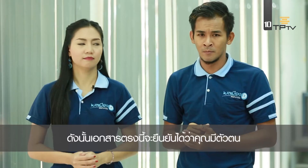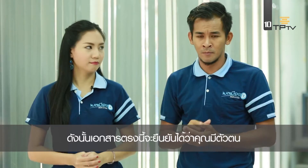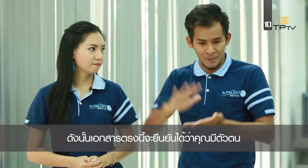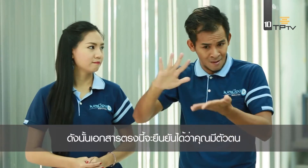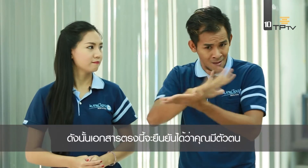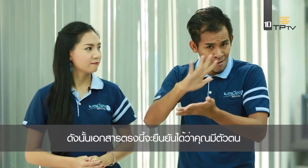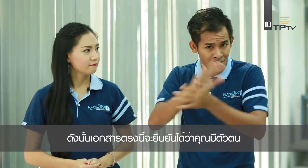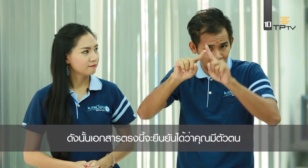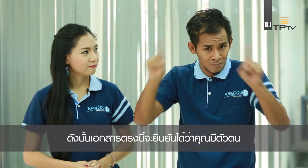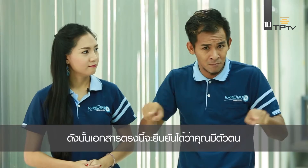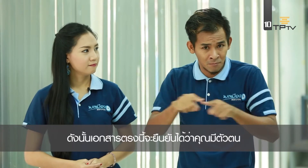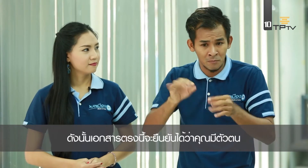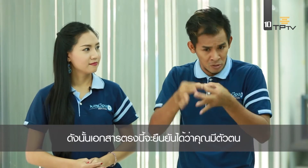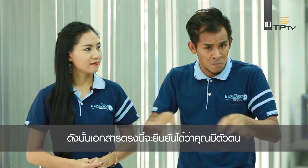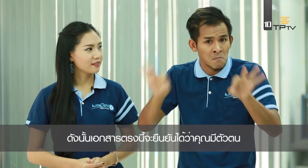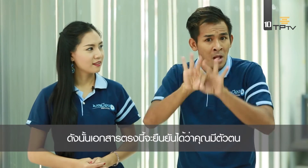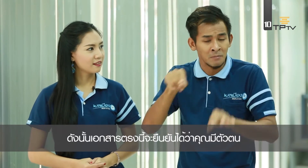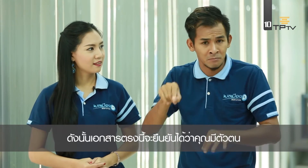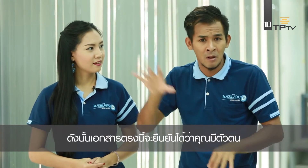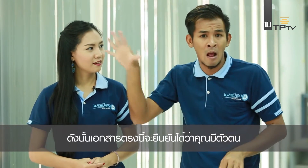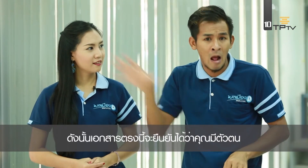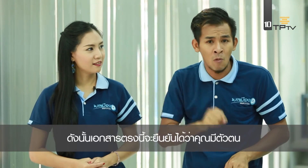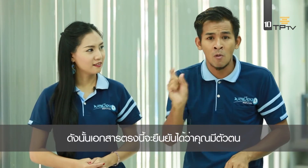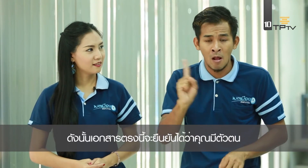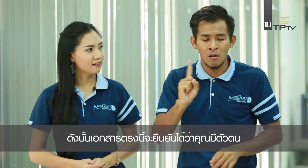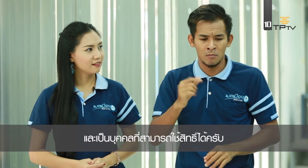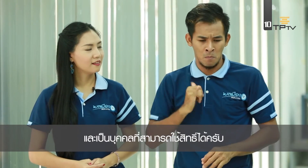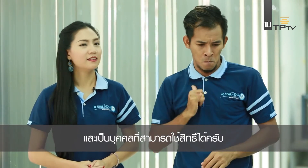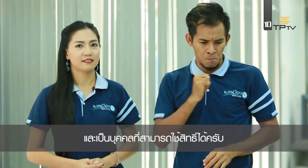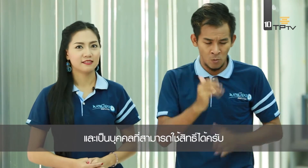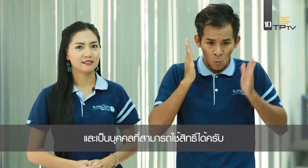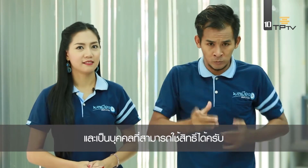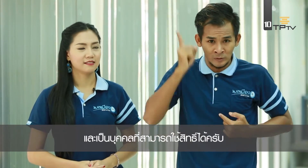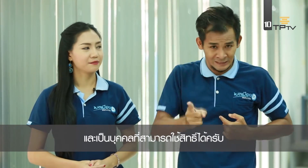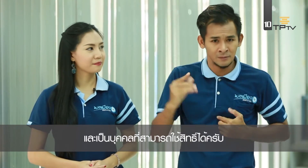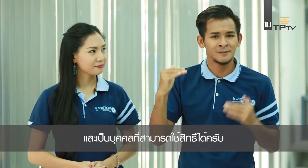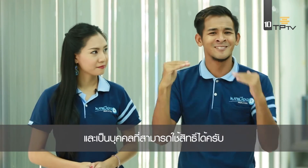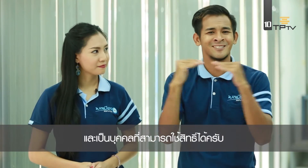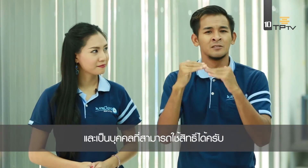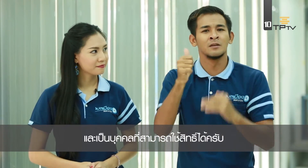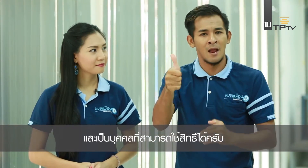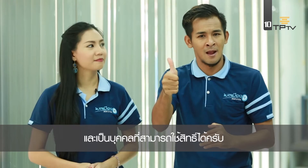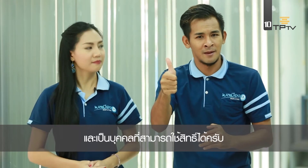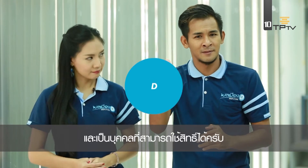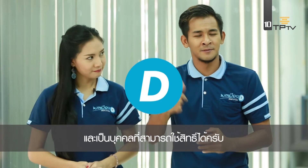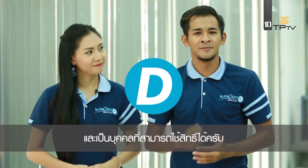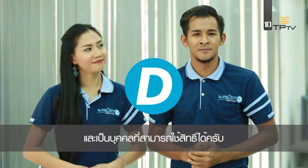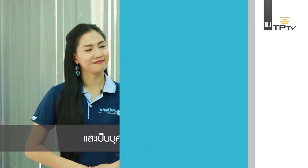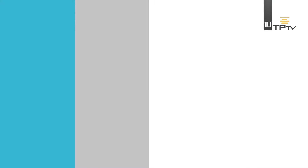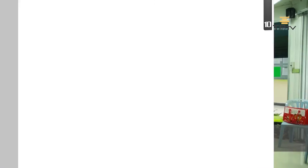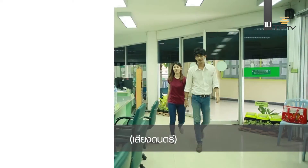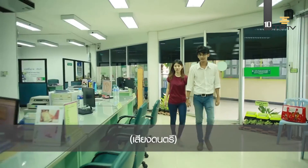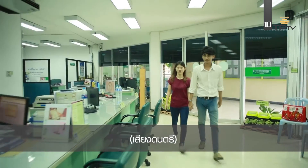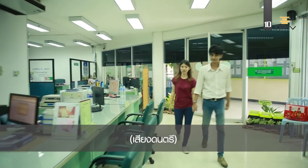ดังนั้นเอกสารตรงนี้จะยืนยันได้ว่าคุณมีตัวตนและเป็นบุคคลที่สามารถใช้สิทธิ์ได้ครับ